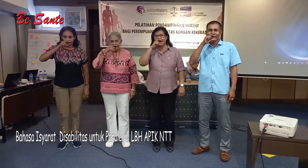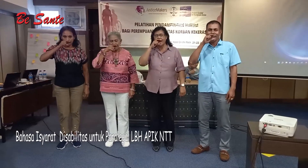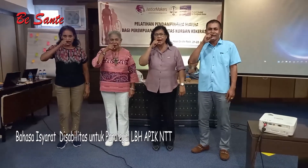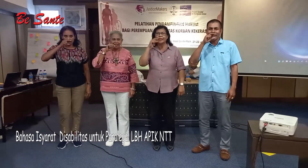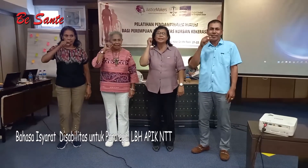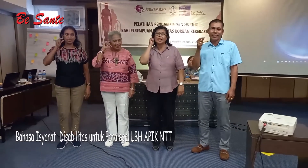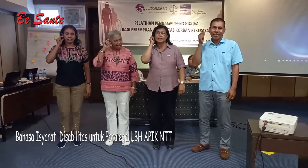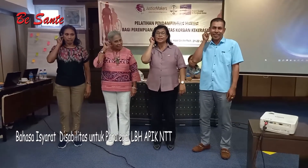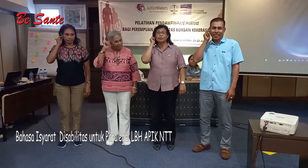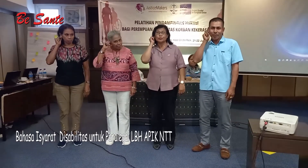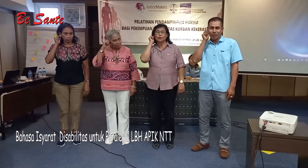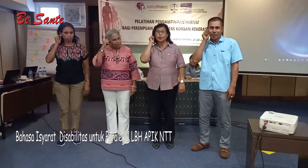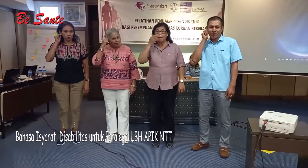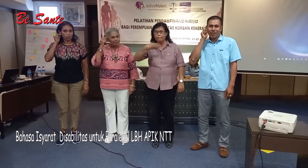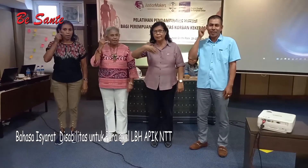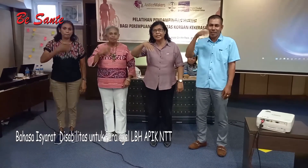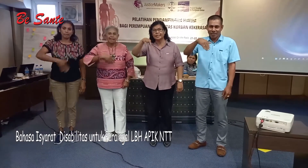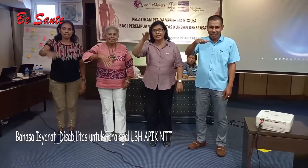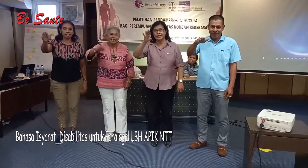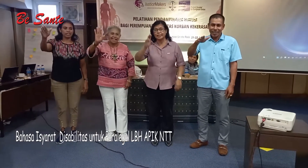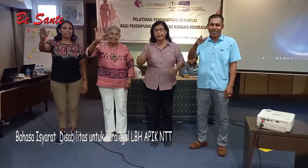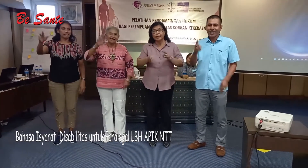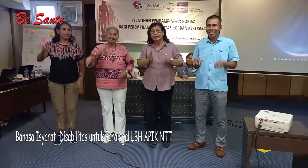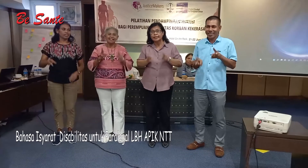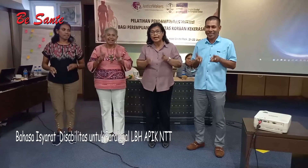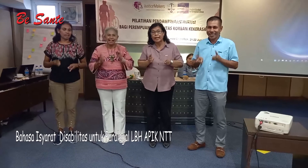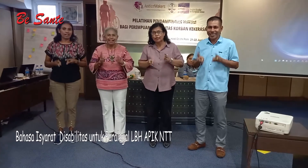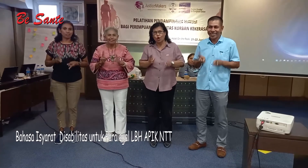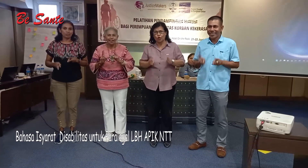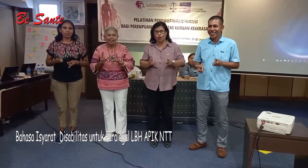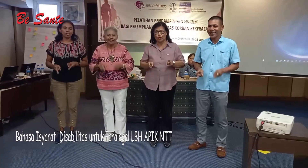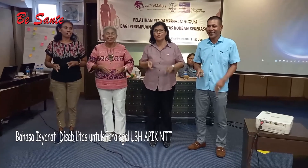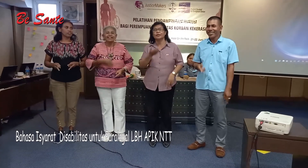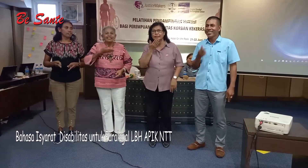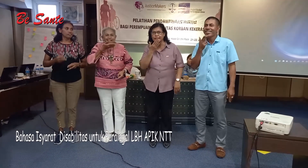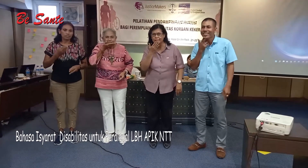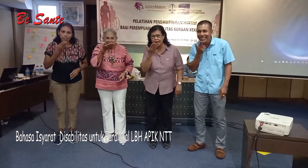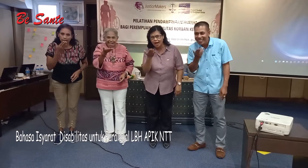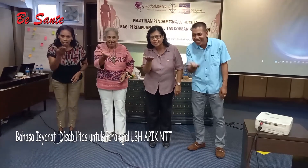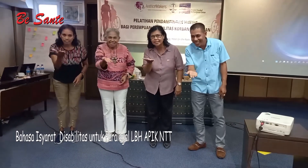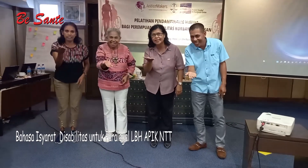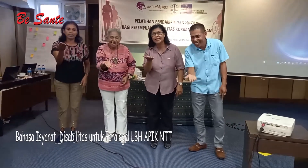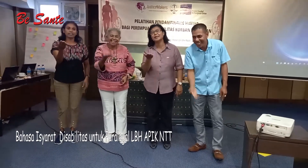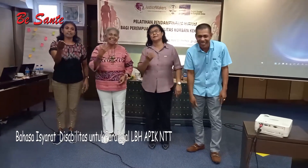Ayah dan ibu pergi ke kantor. Terima